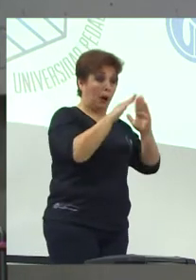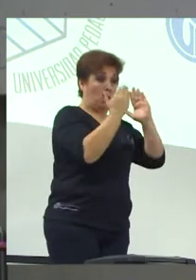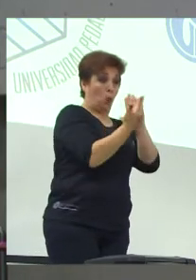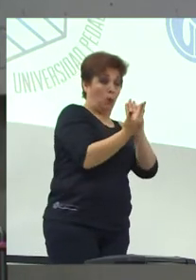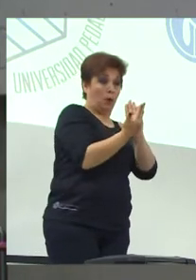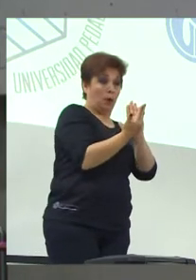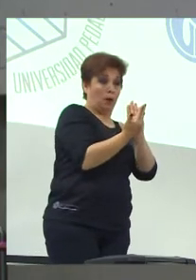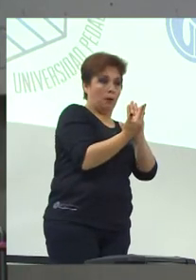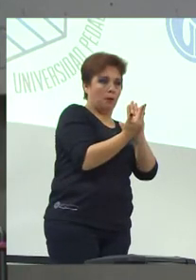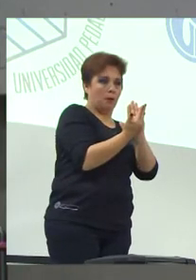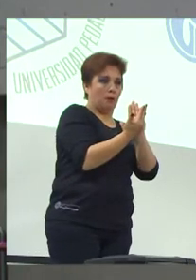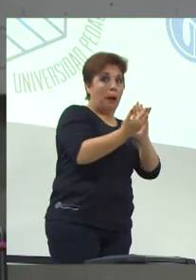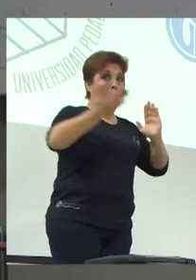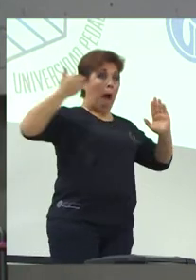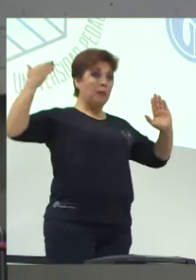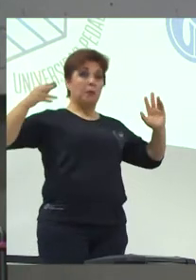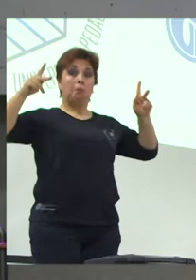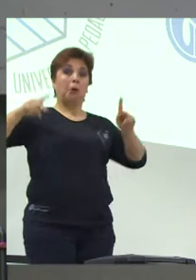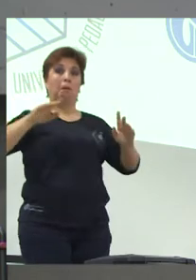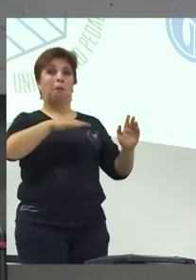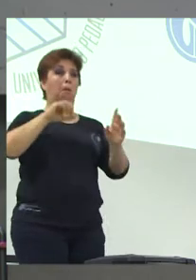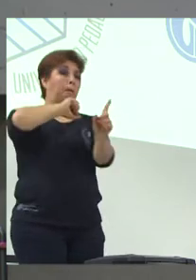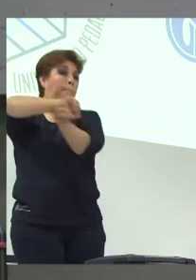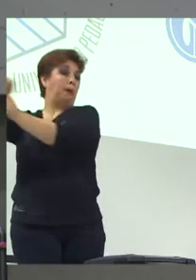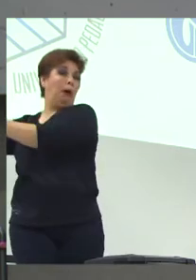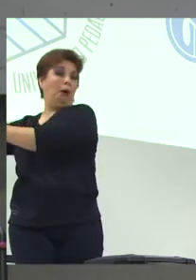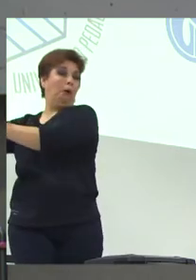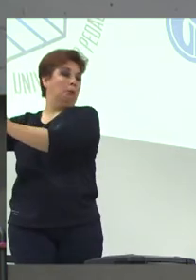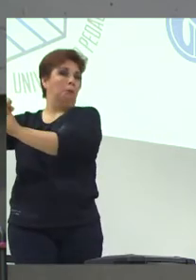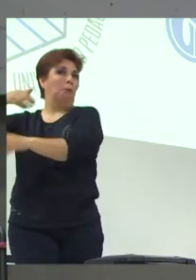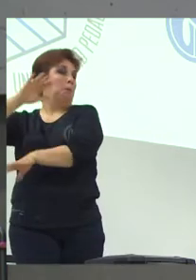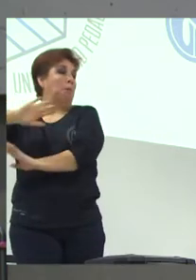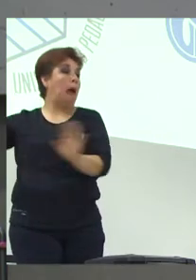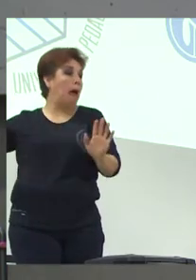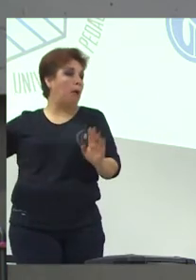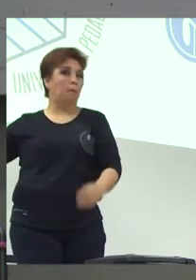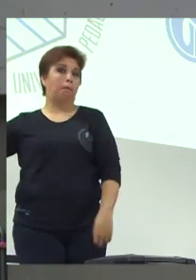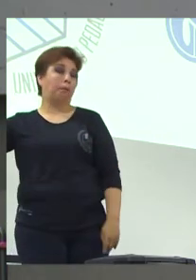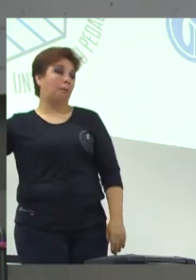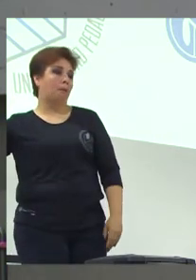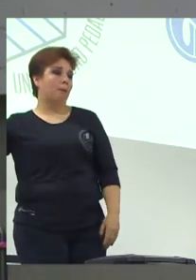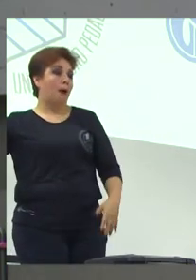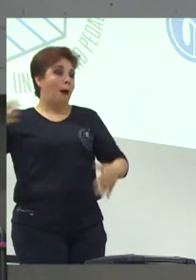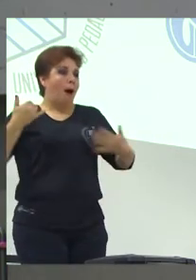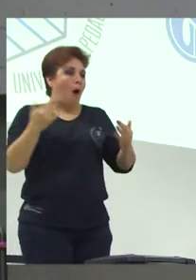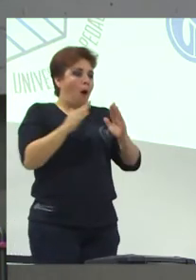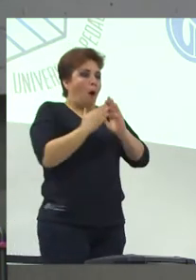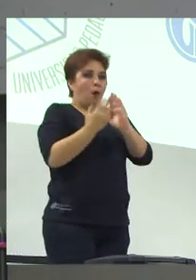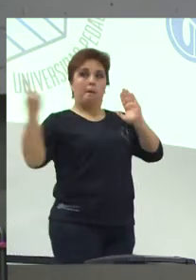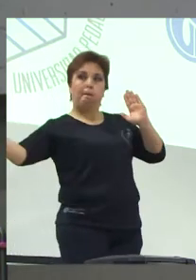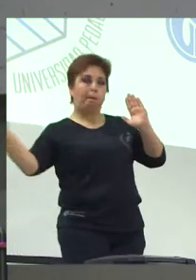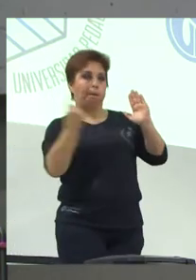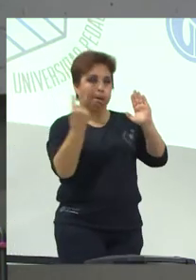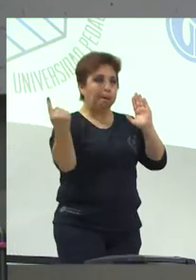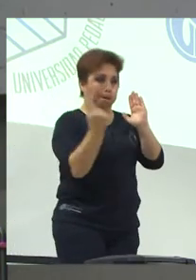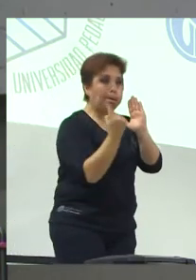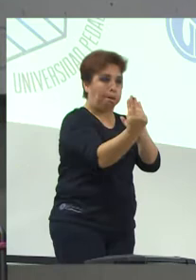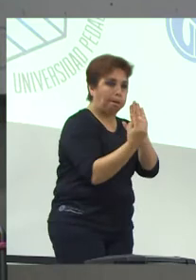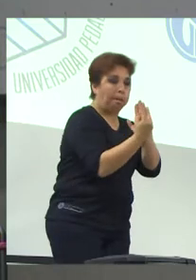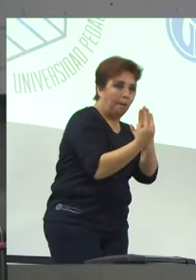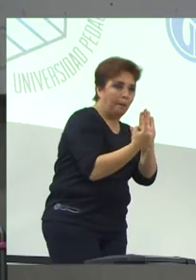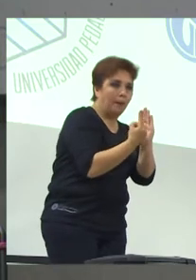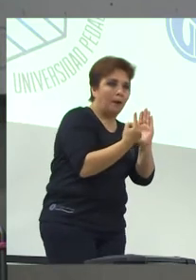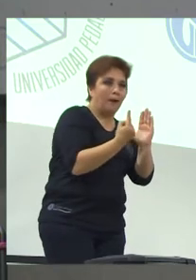durante mucho tiempo las personas con discapacidad no fueron preocupación